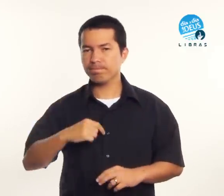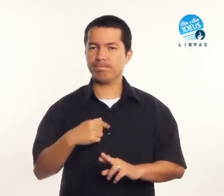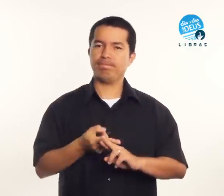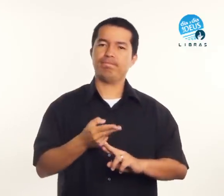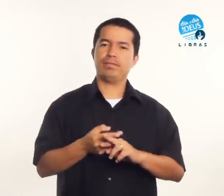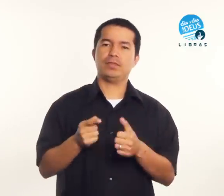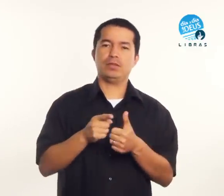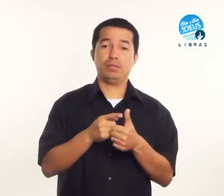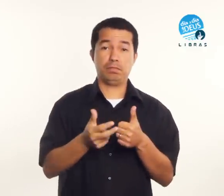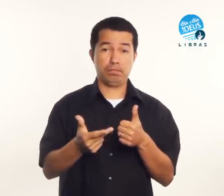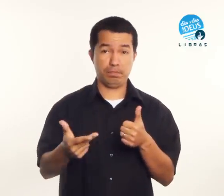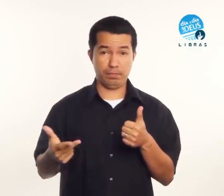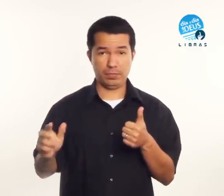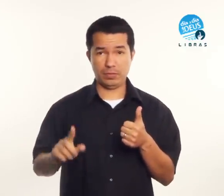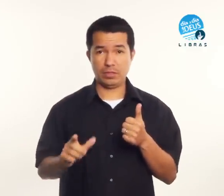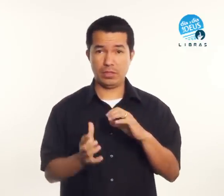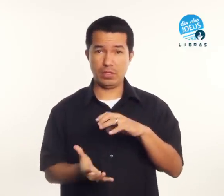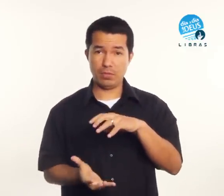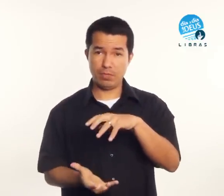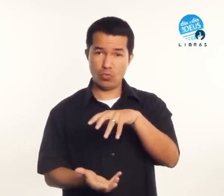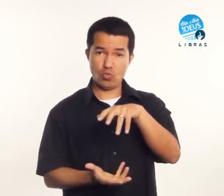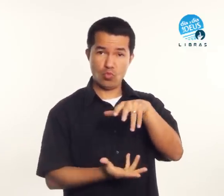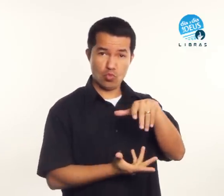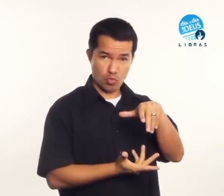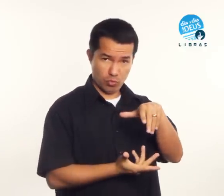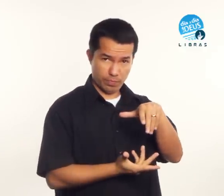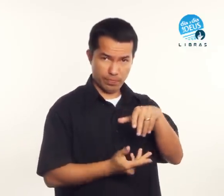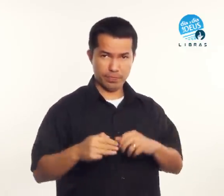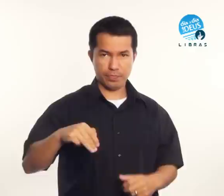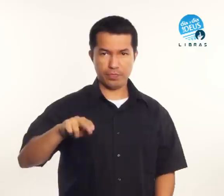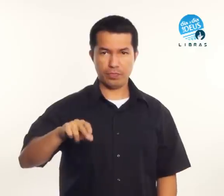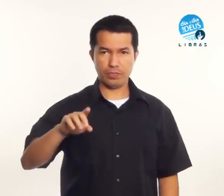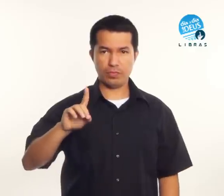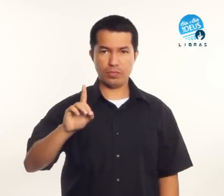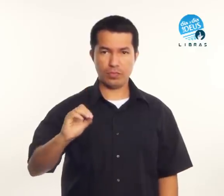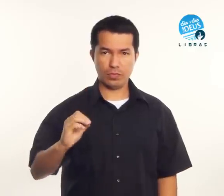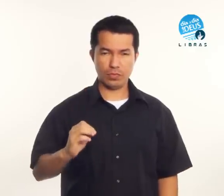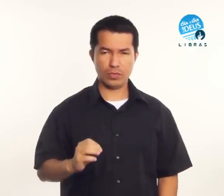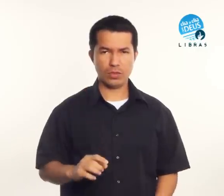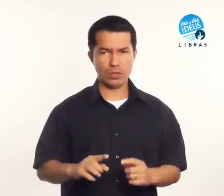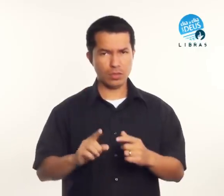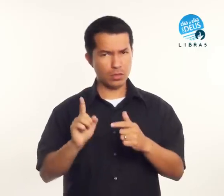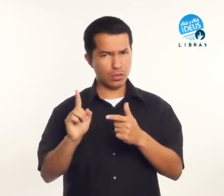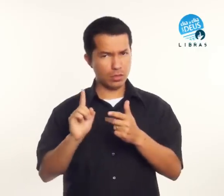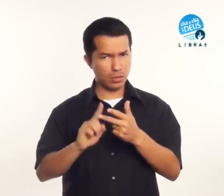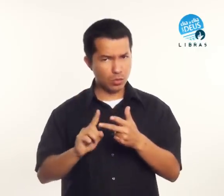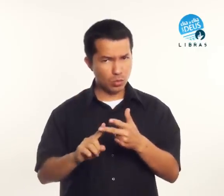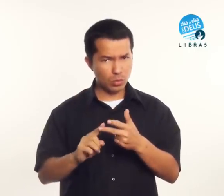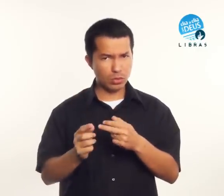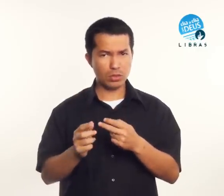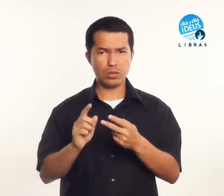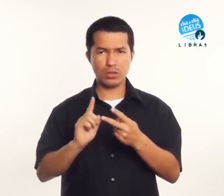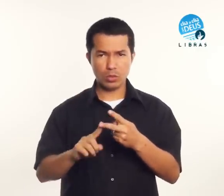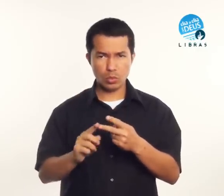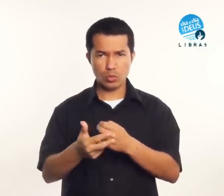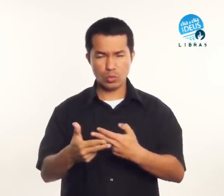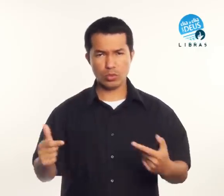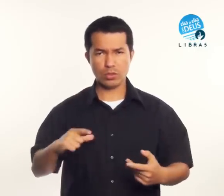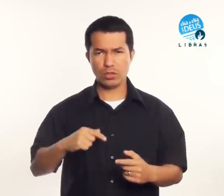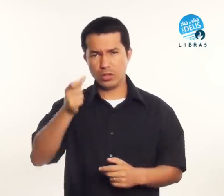mundo. E a segunda ferramenta que ele vai usar é a ferramenta chamada carne. E a gente vai precisar entender